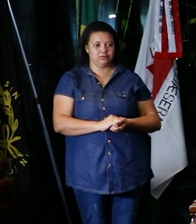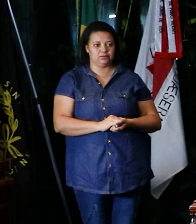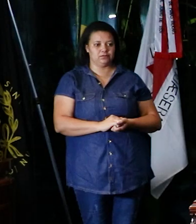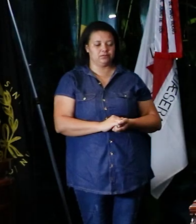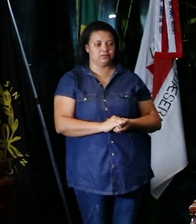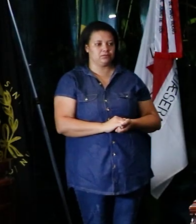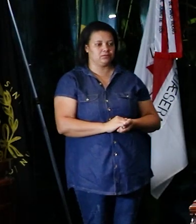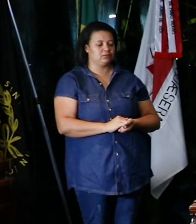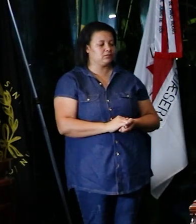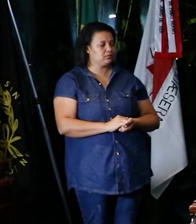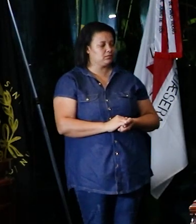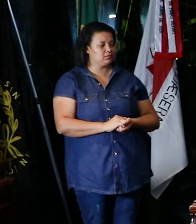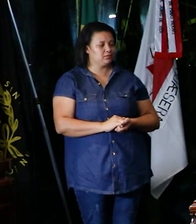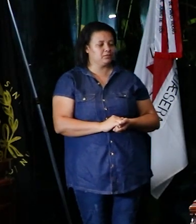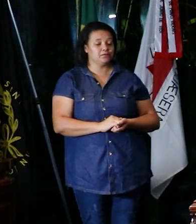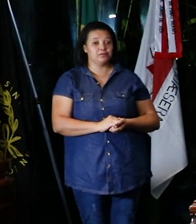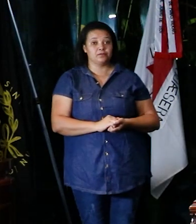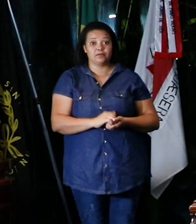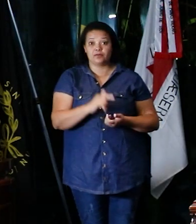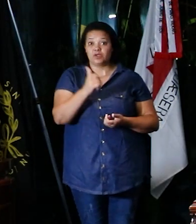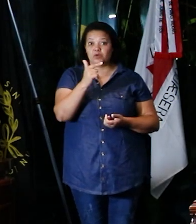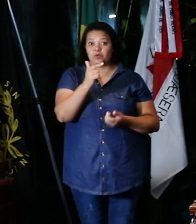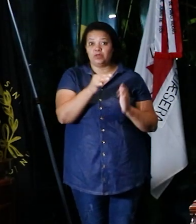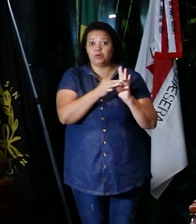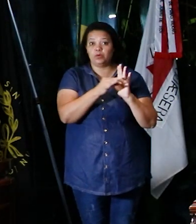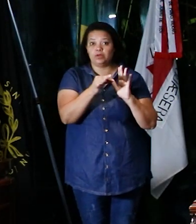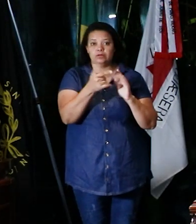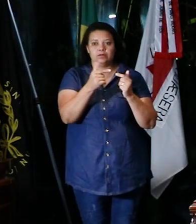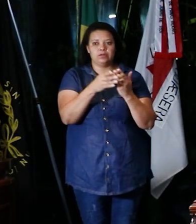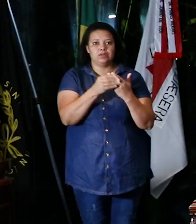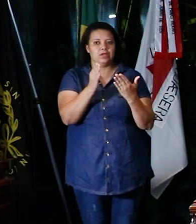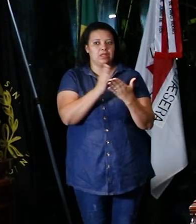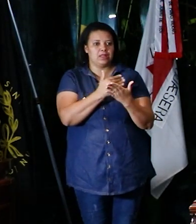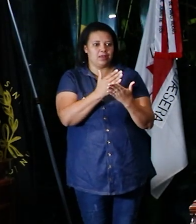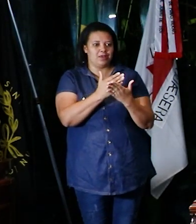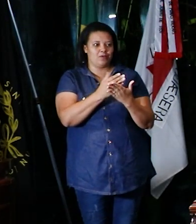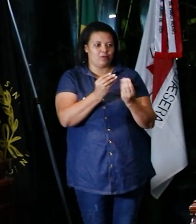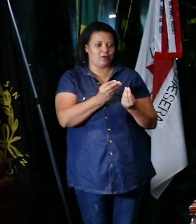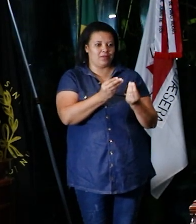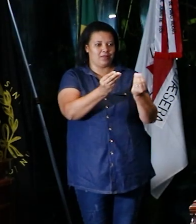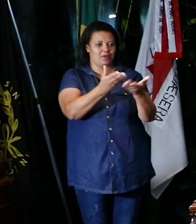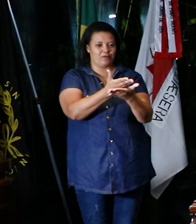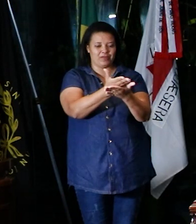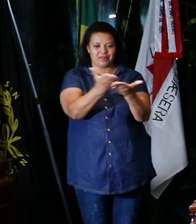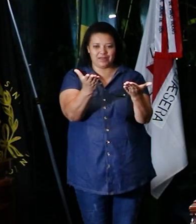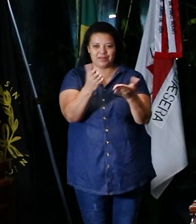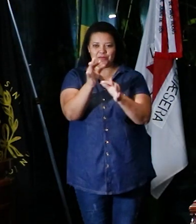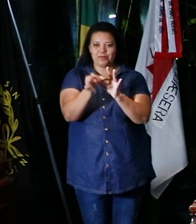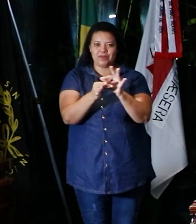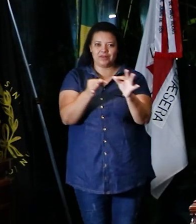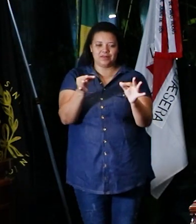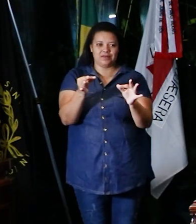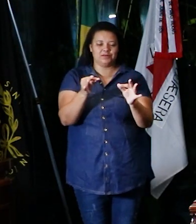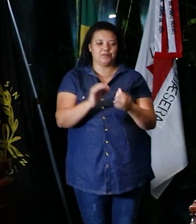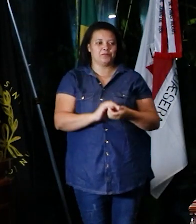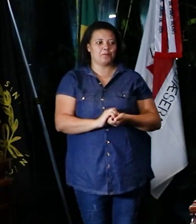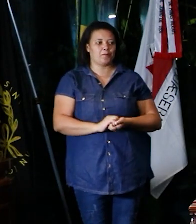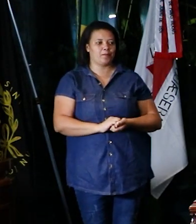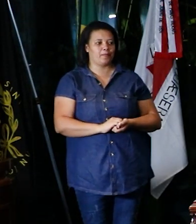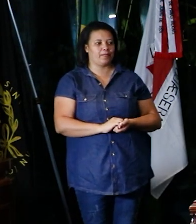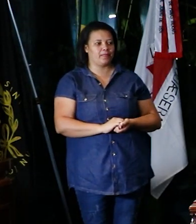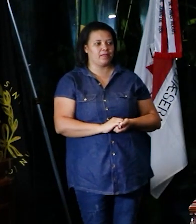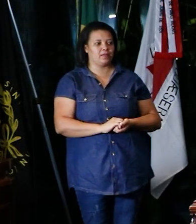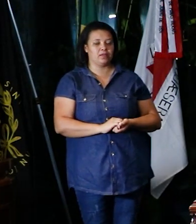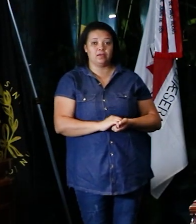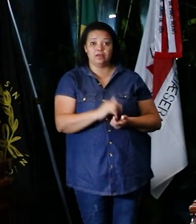esta crônica não está em livro nenhum, mas vocês vão receber como presente. Viu? Não está nem